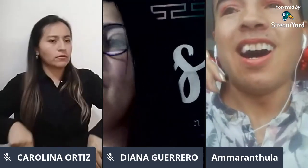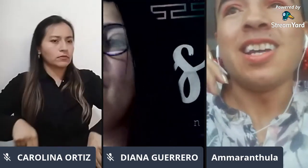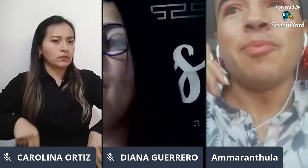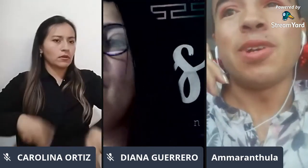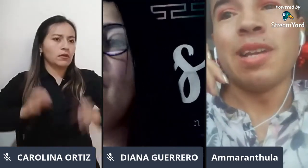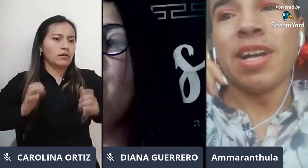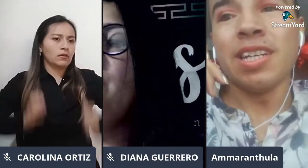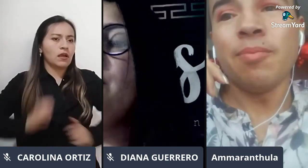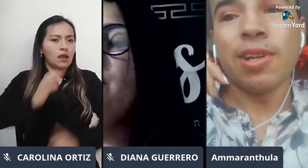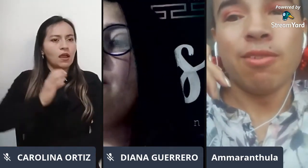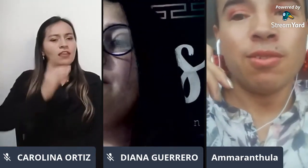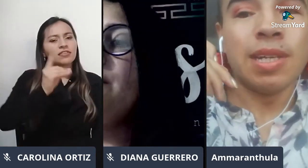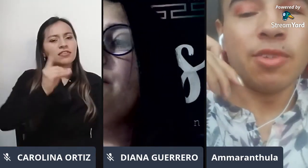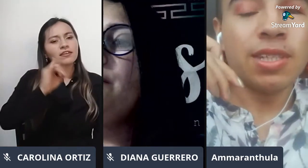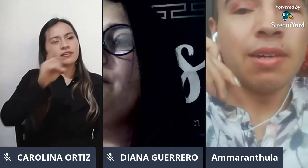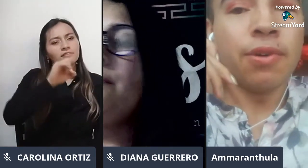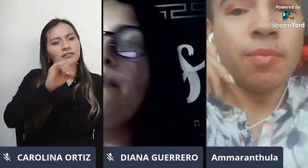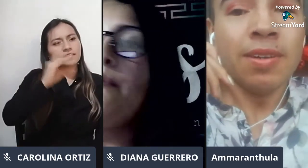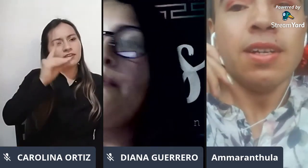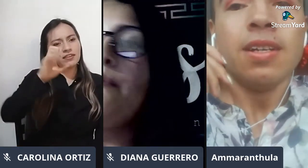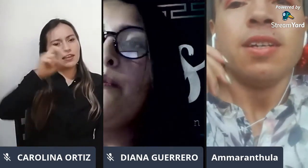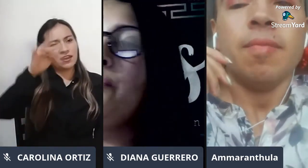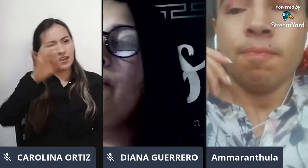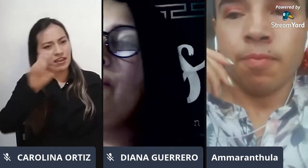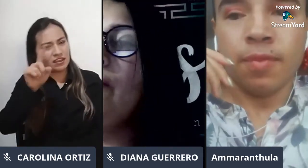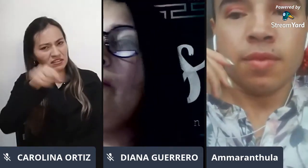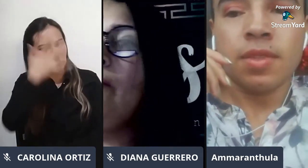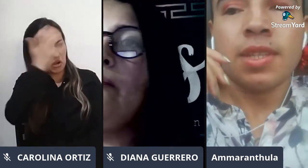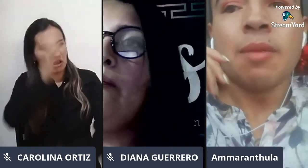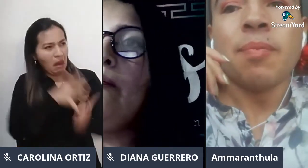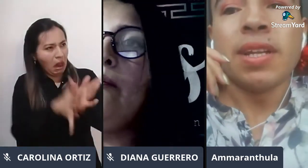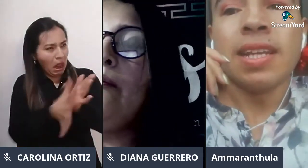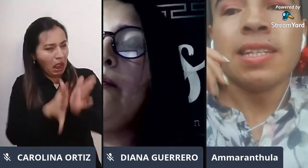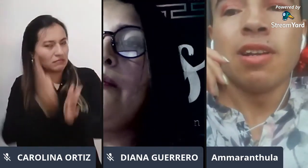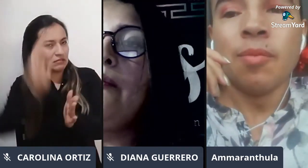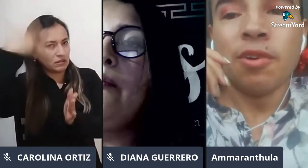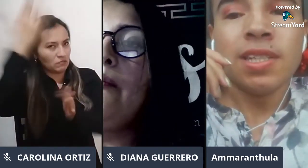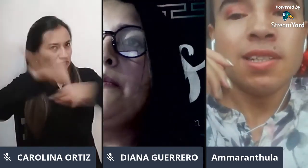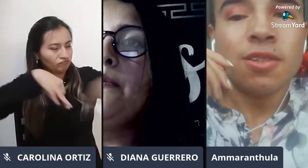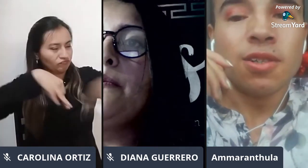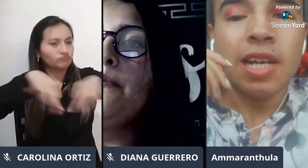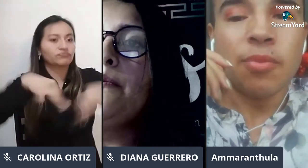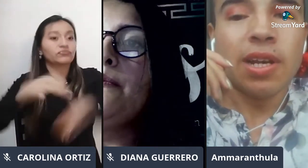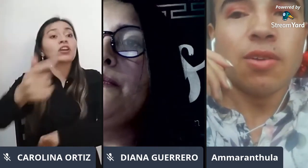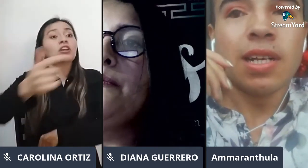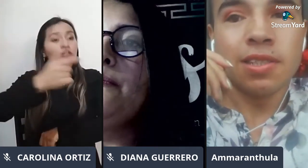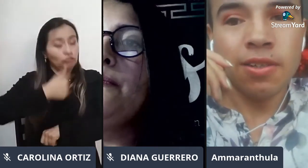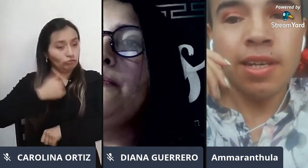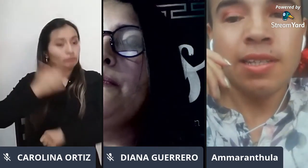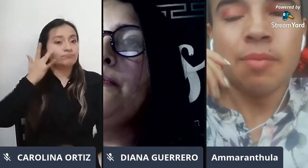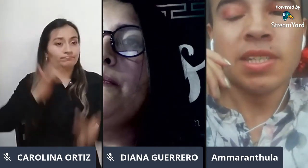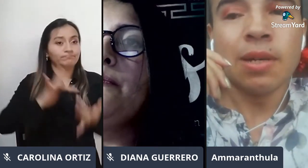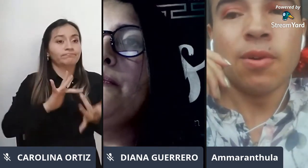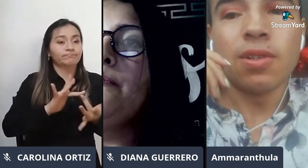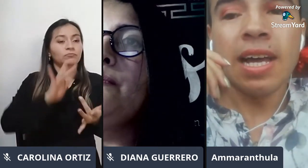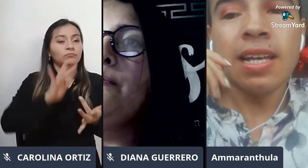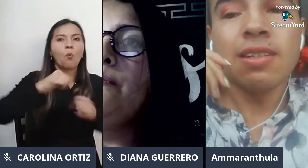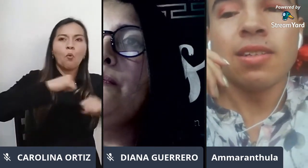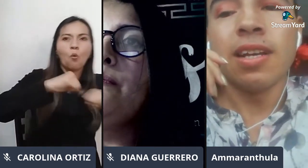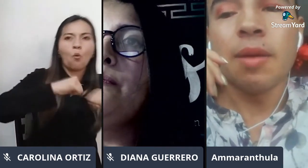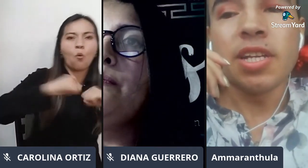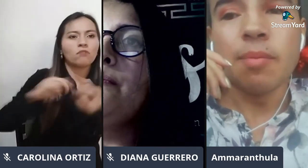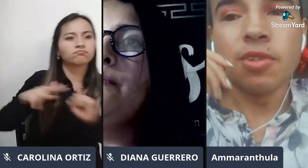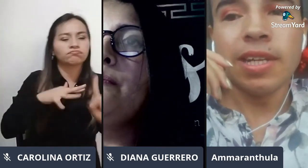eso, y por qué el maní, por qué lo anunciamos de esa forma. También pertenezco a la Movilización Social por la Educación en la Mesa